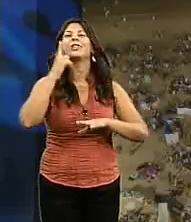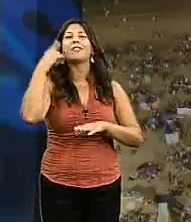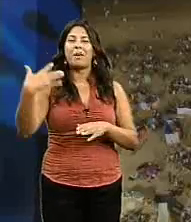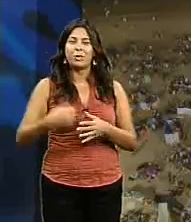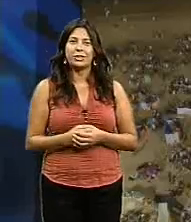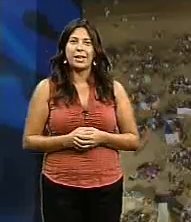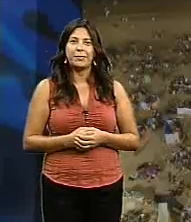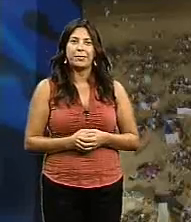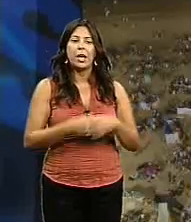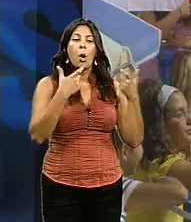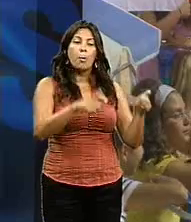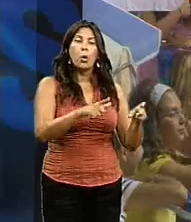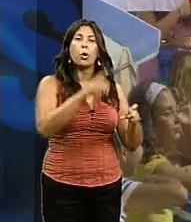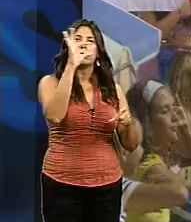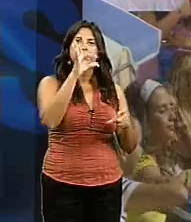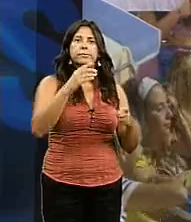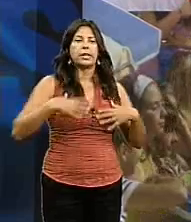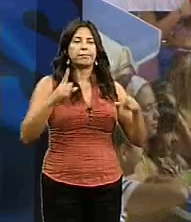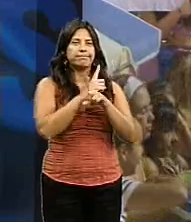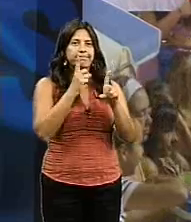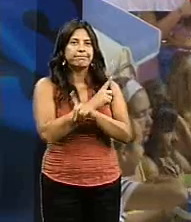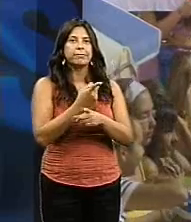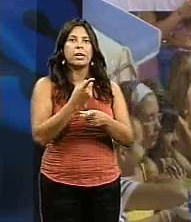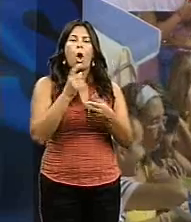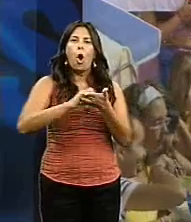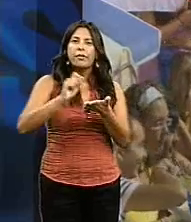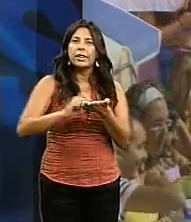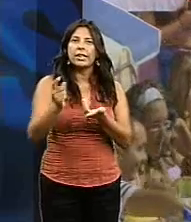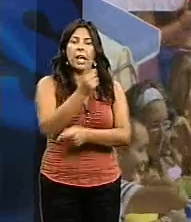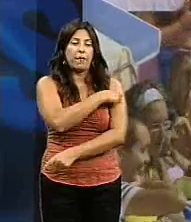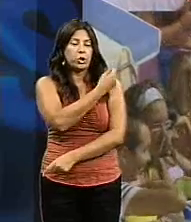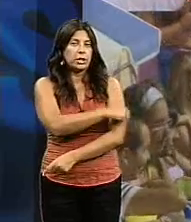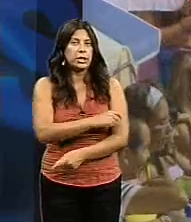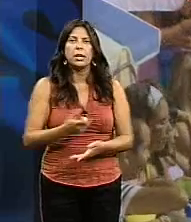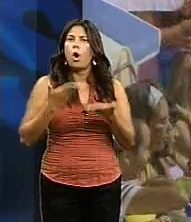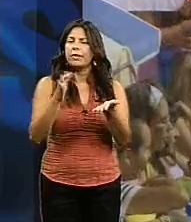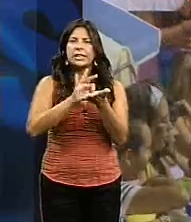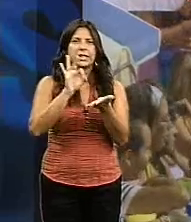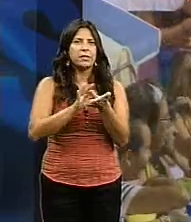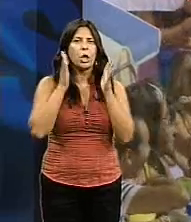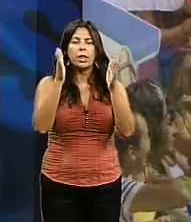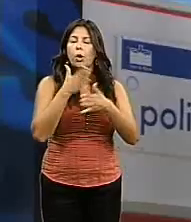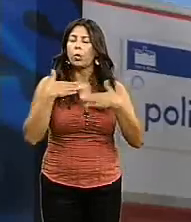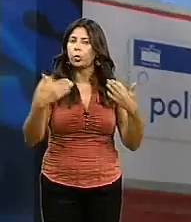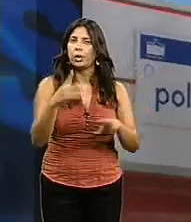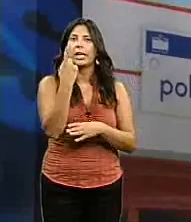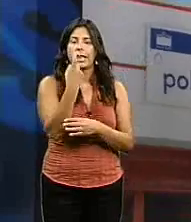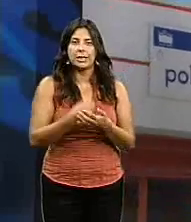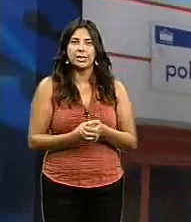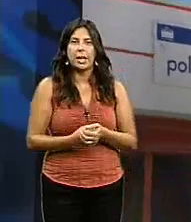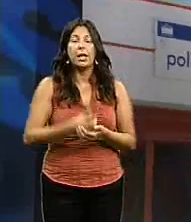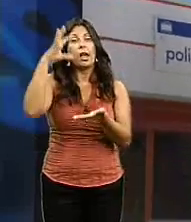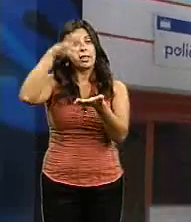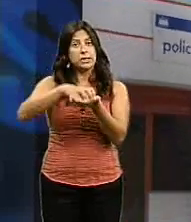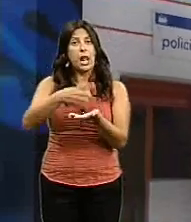Módulos de vestuarios y aseos, de oficinas y botiquines nos prestarán el servicio y la atención que necesitemos. La oficina central de la